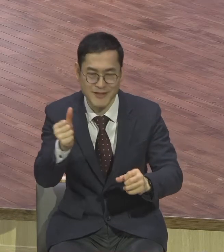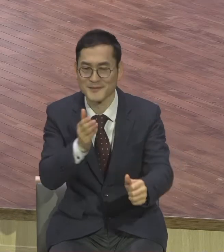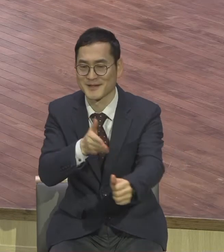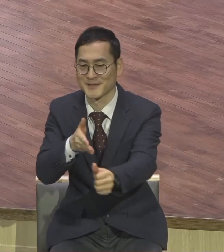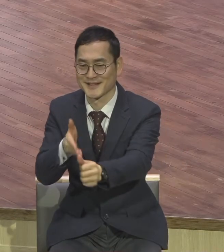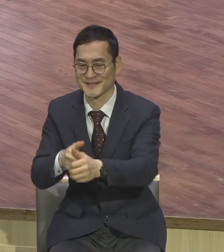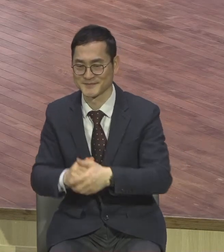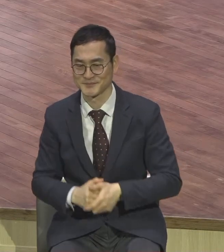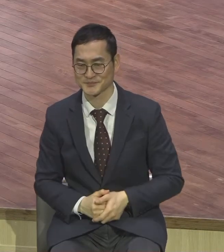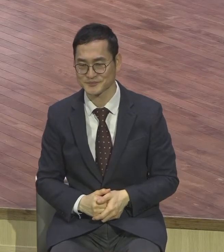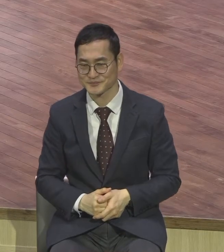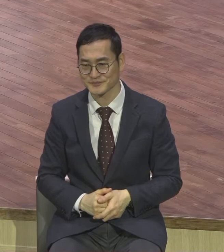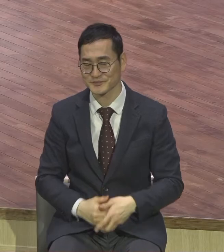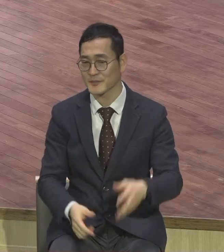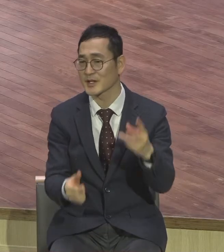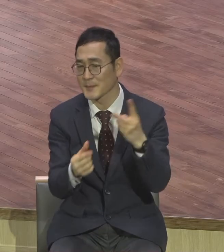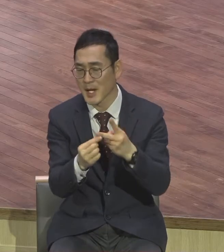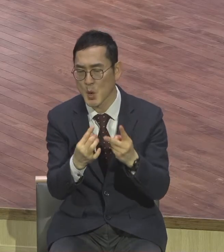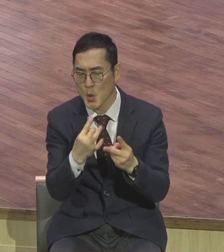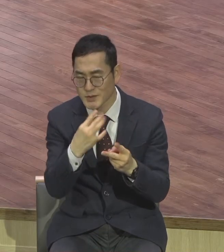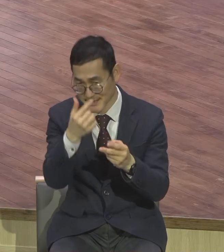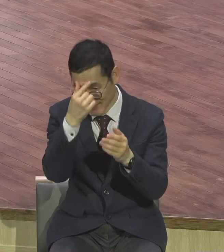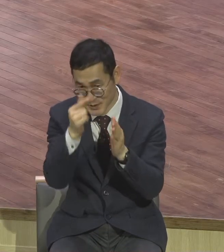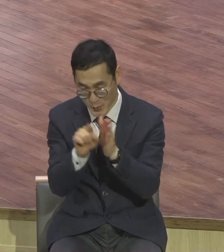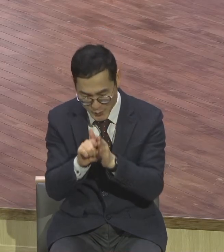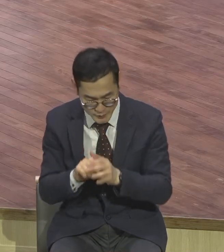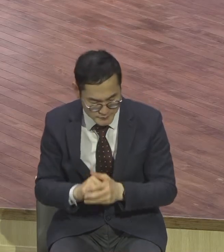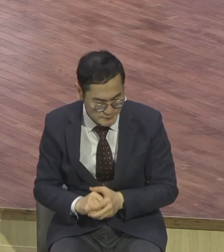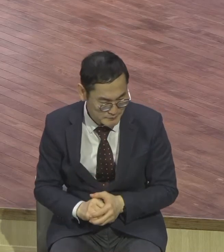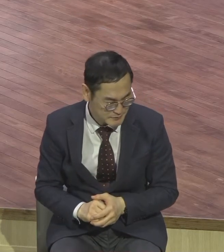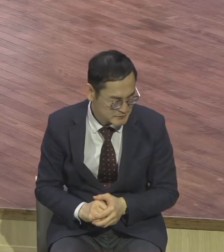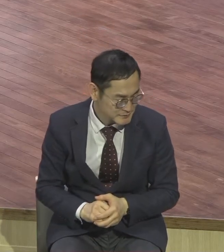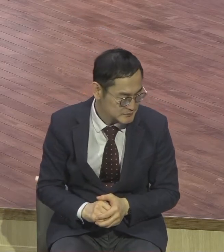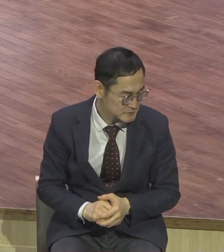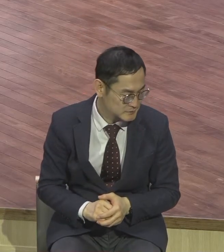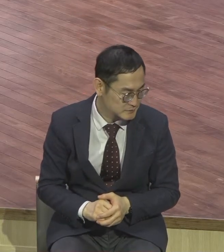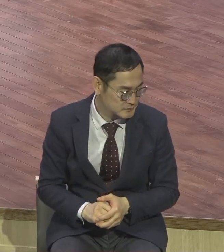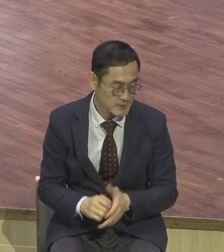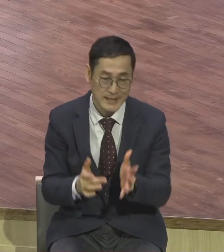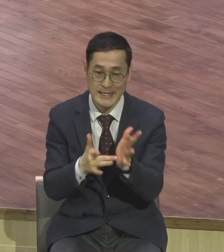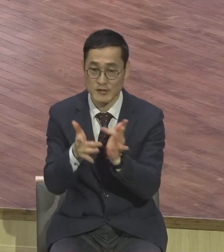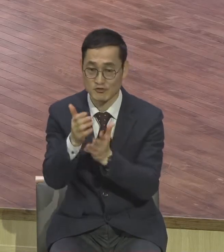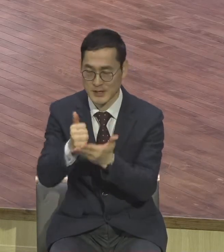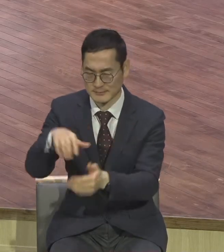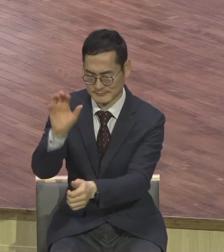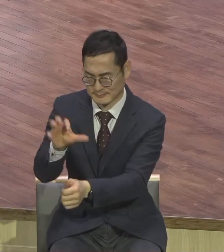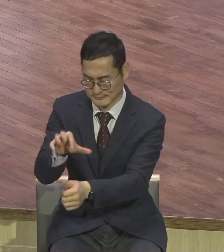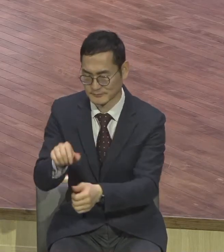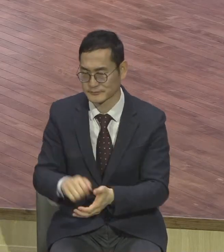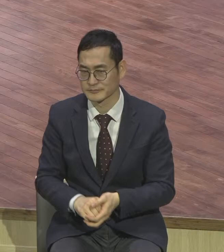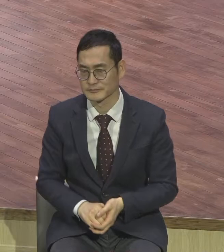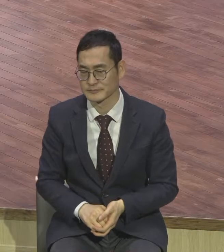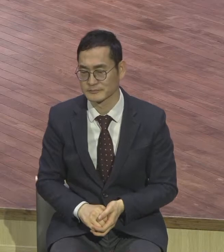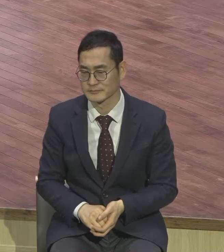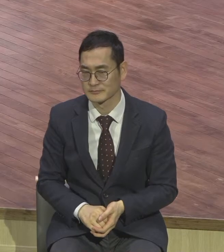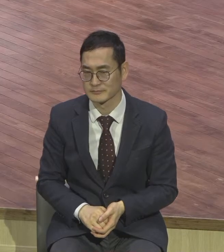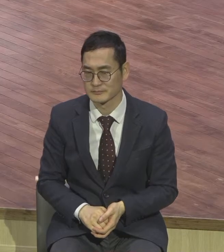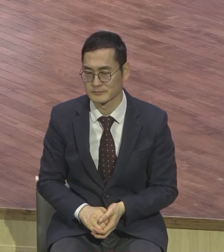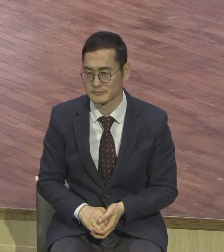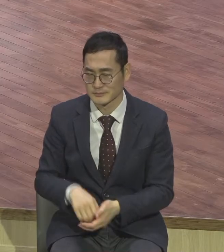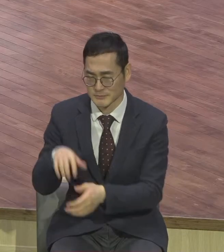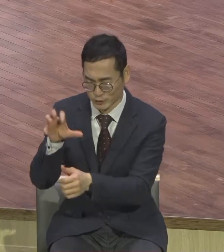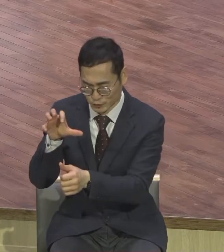기도입니다. 18절 이에 예수께서 꾸지시니 귀신이 나가고 아이가